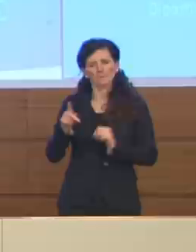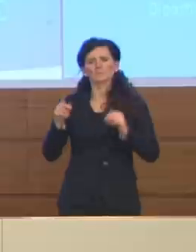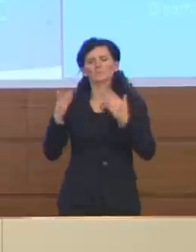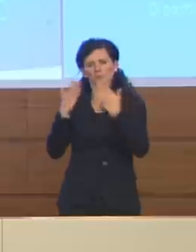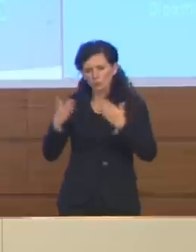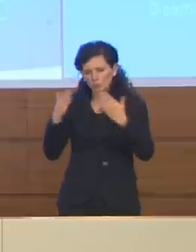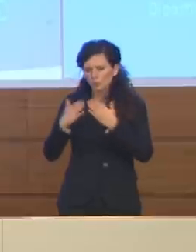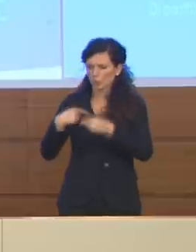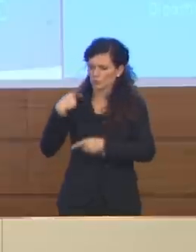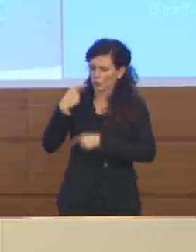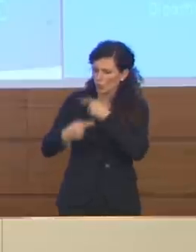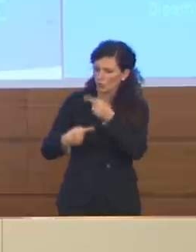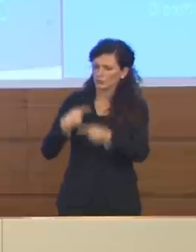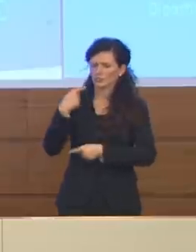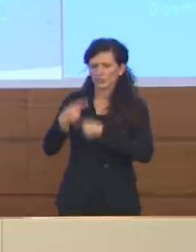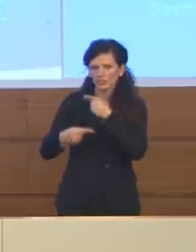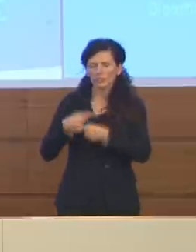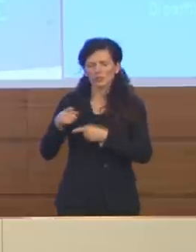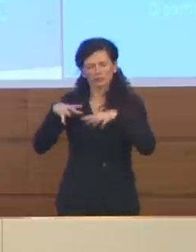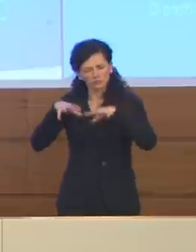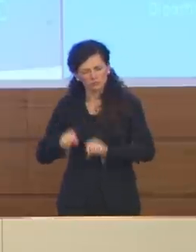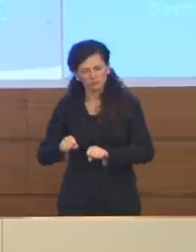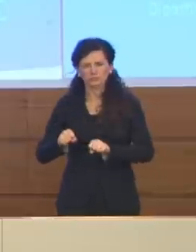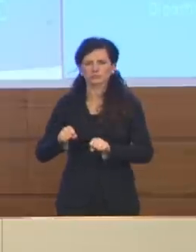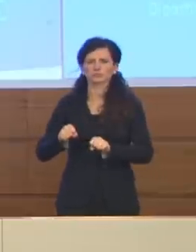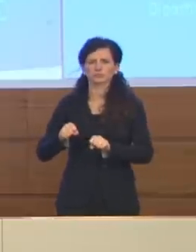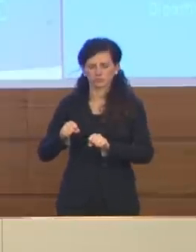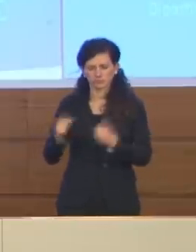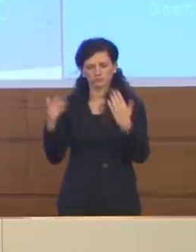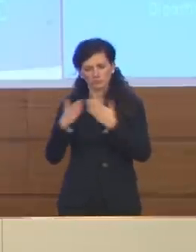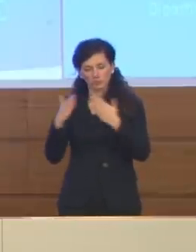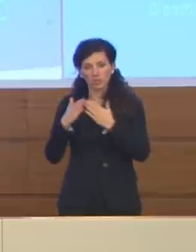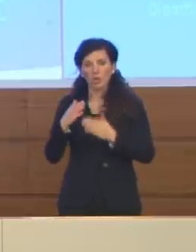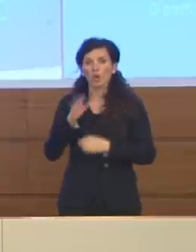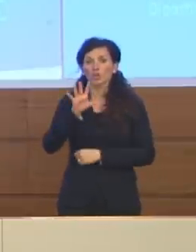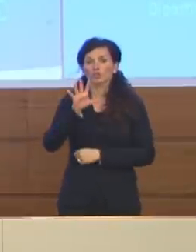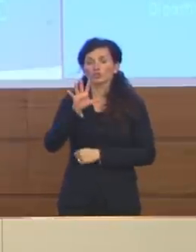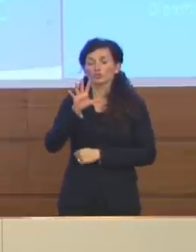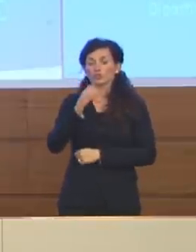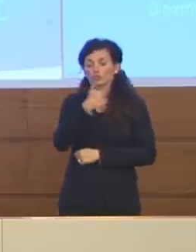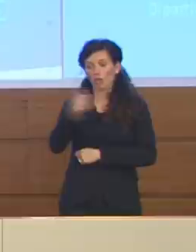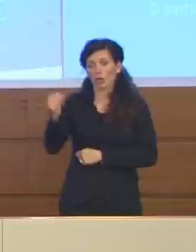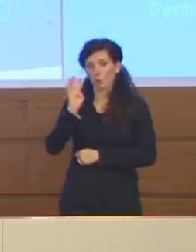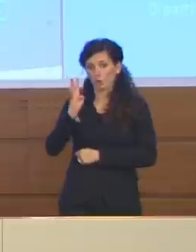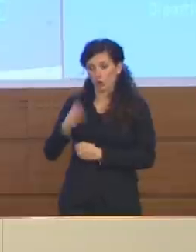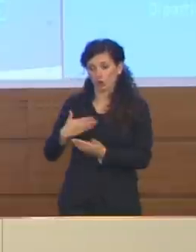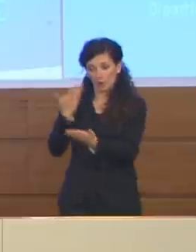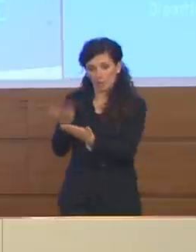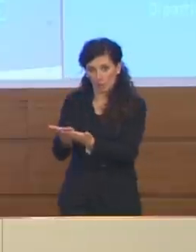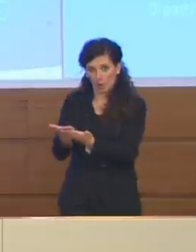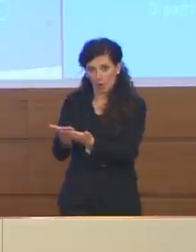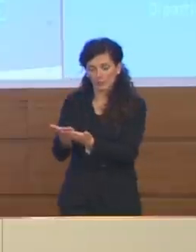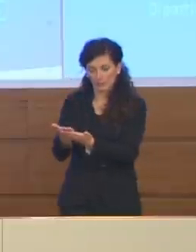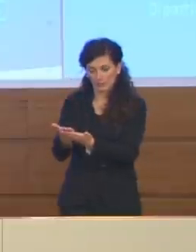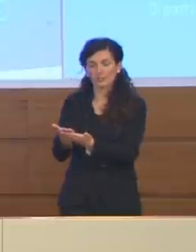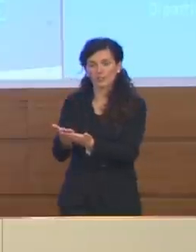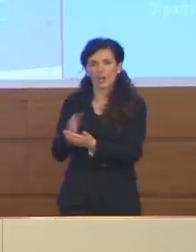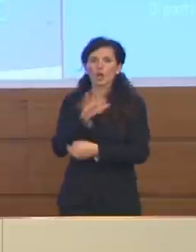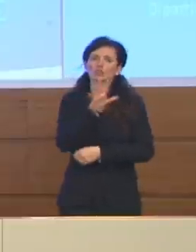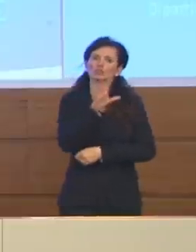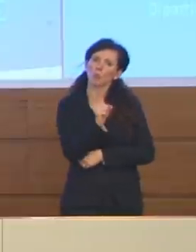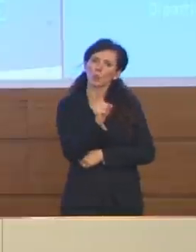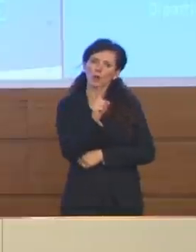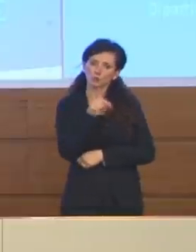perché 51 delle 114 proposte sono state giudicate con